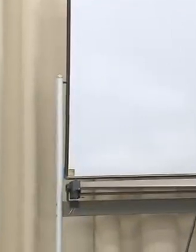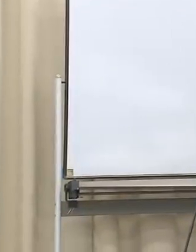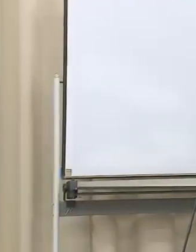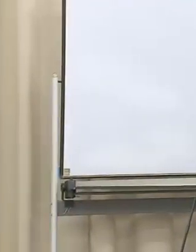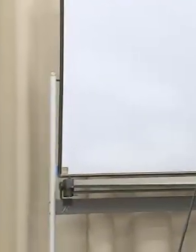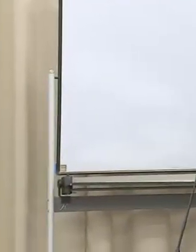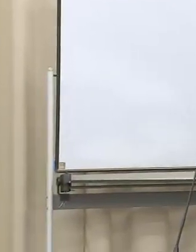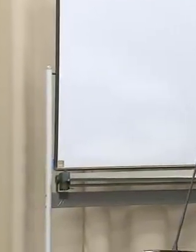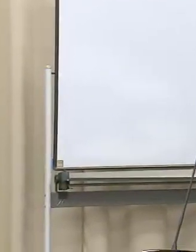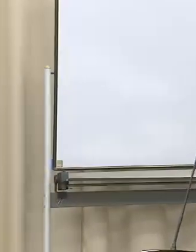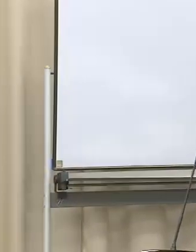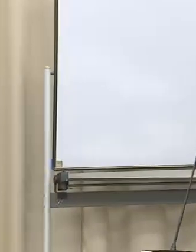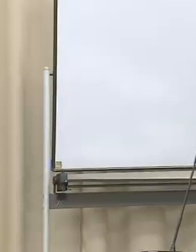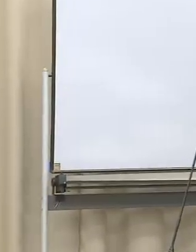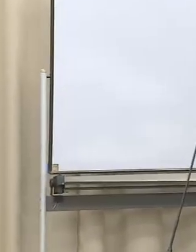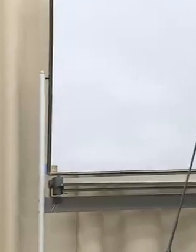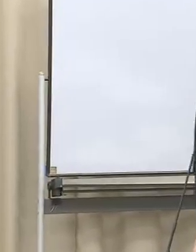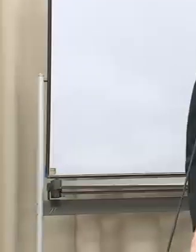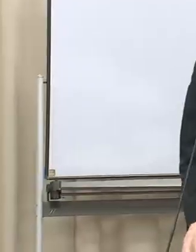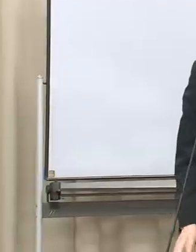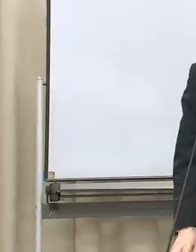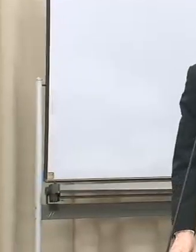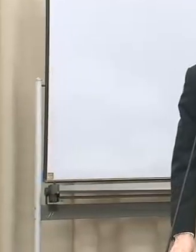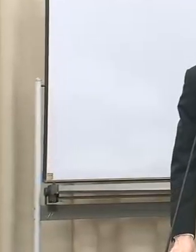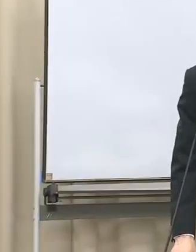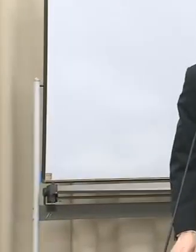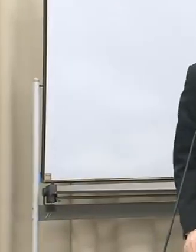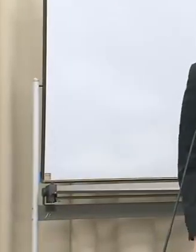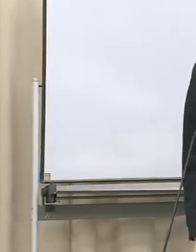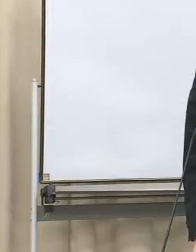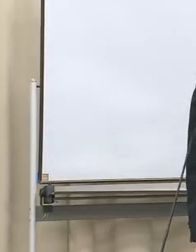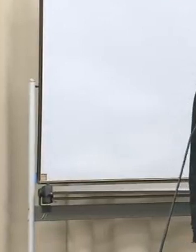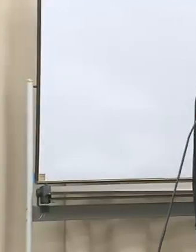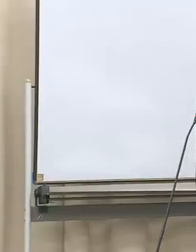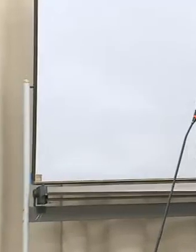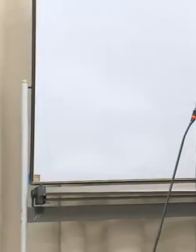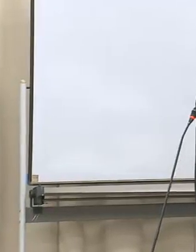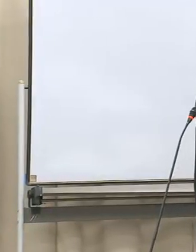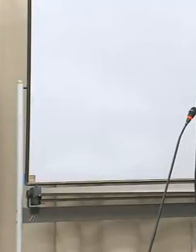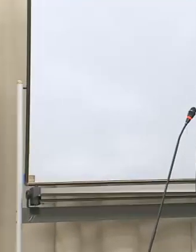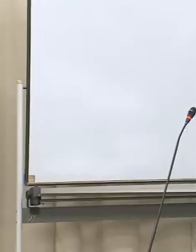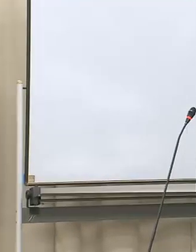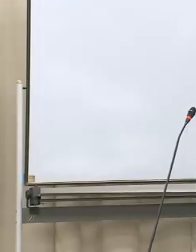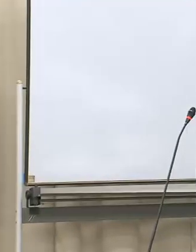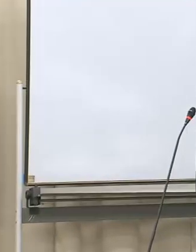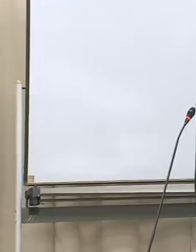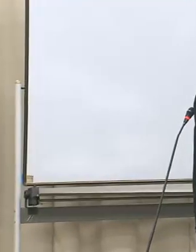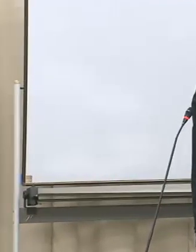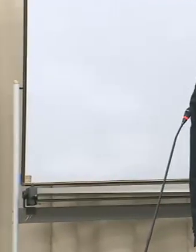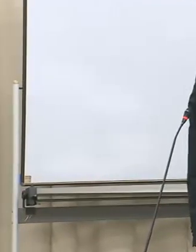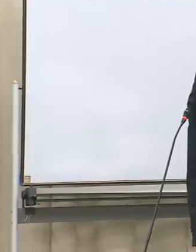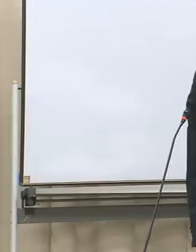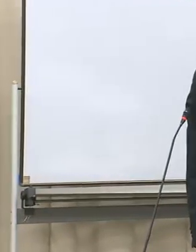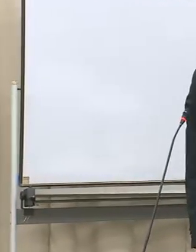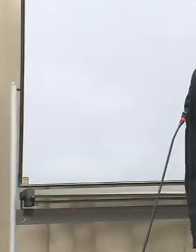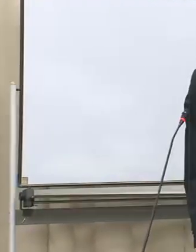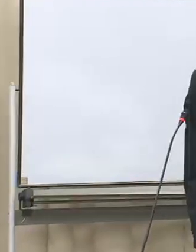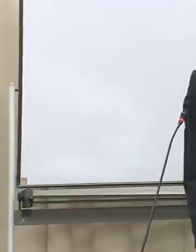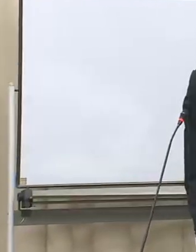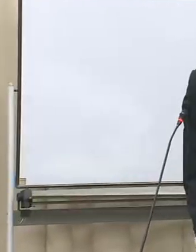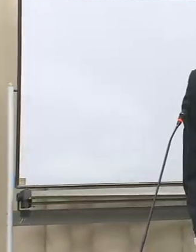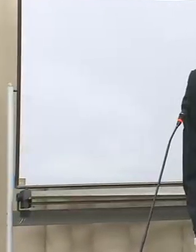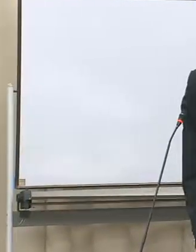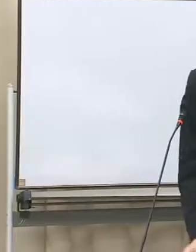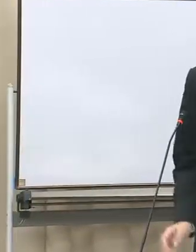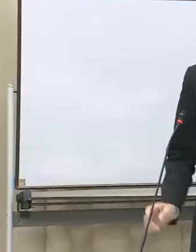どうですか、当初、あんまりこう重症な人はいなくてですね、軽症とか、いて中等症だったと思